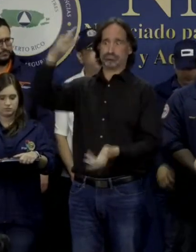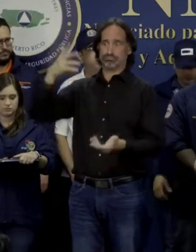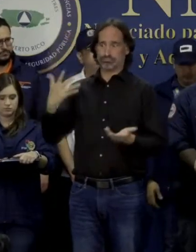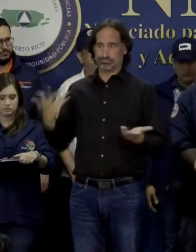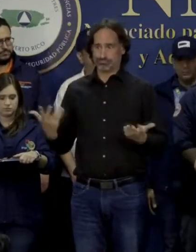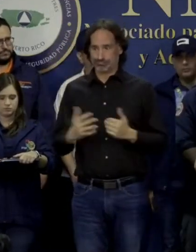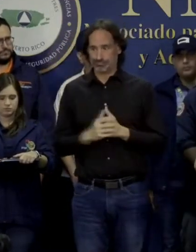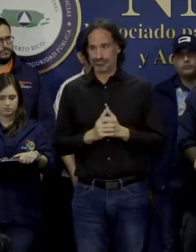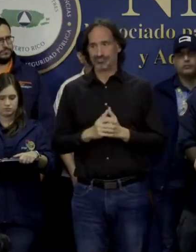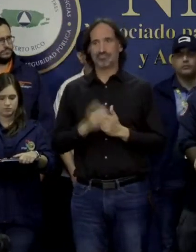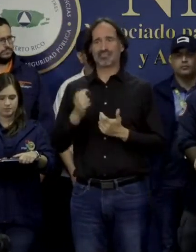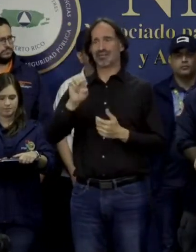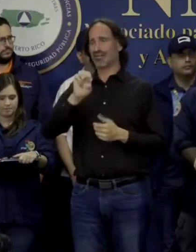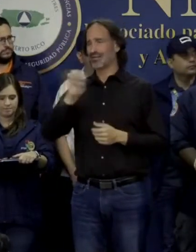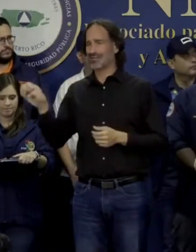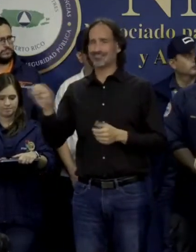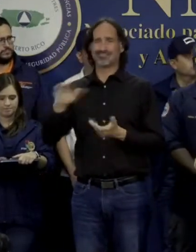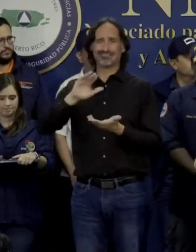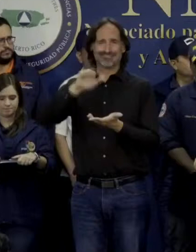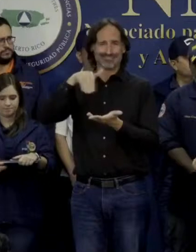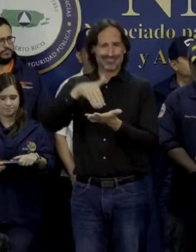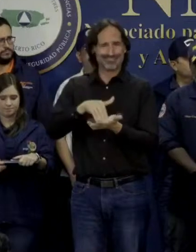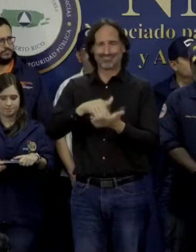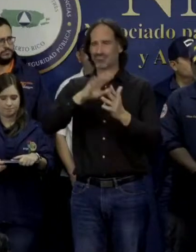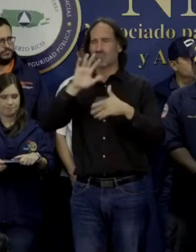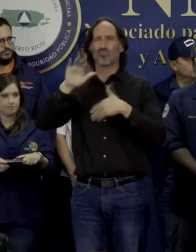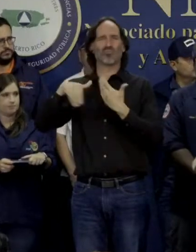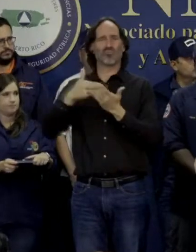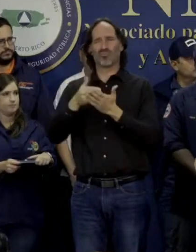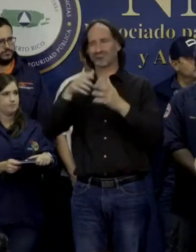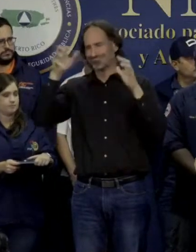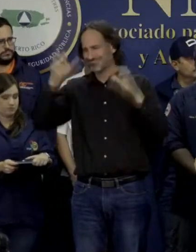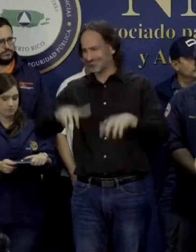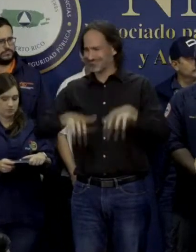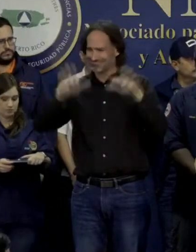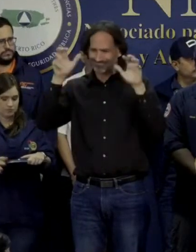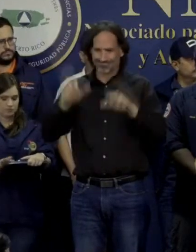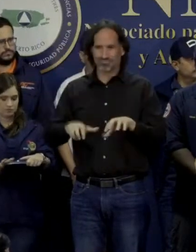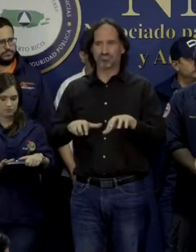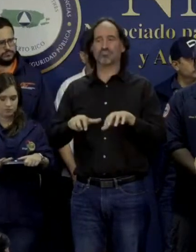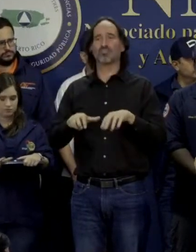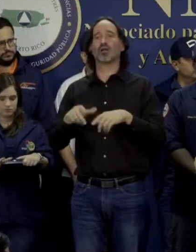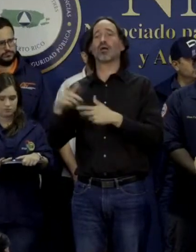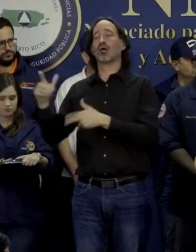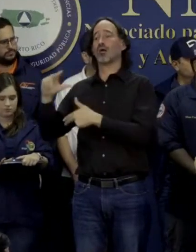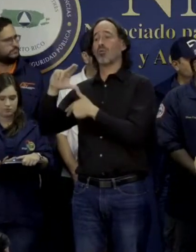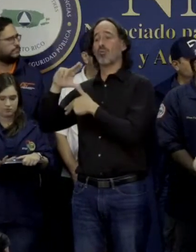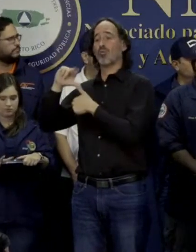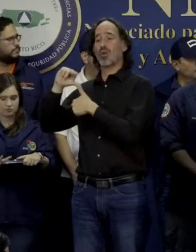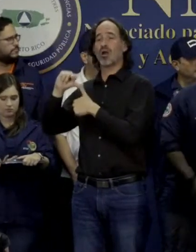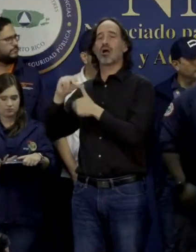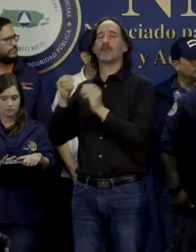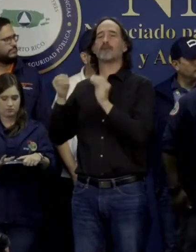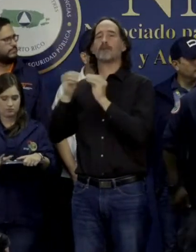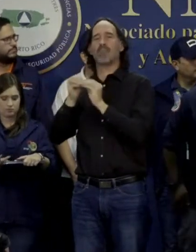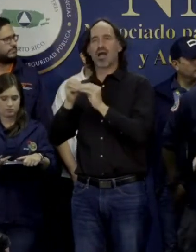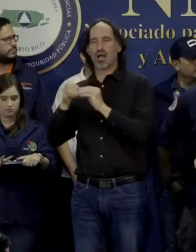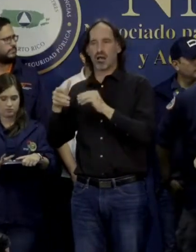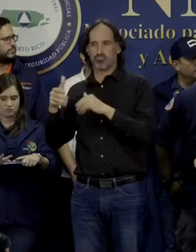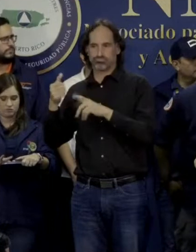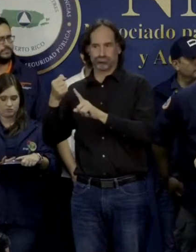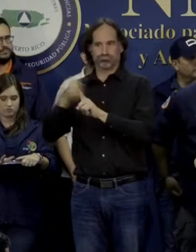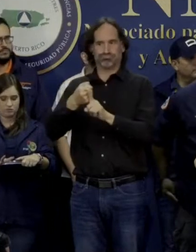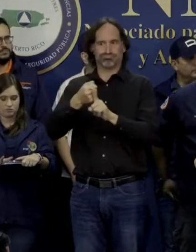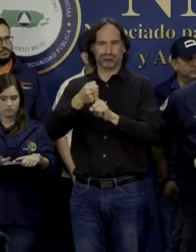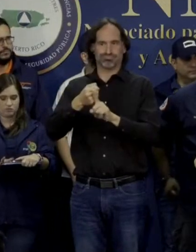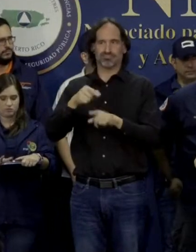Este sistema ha abarcado mucho más que eso. Por lo tanto, estuvo afectando a través, toda la isla